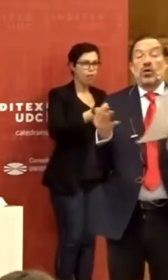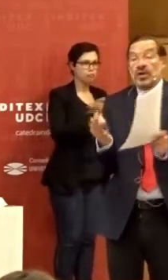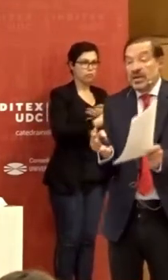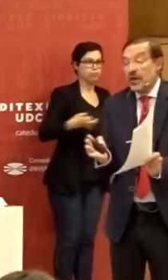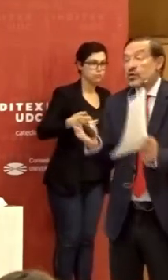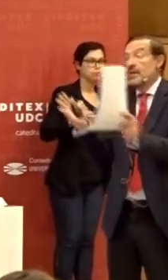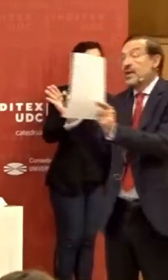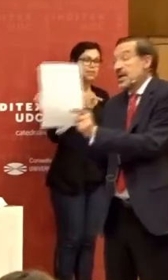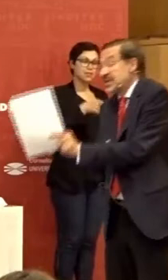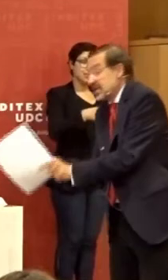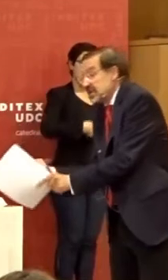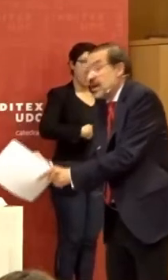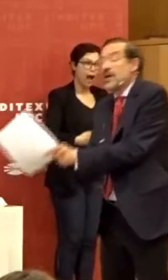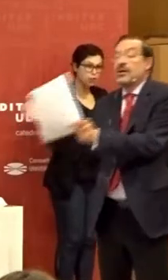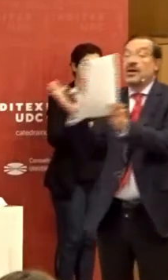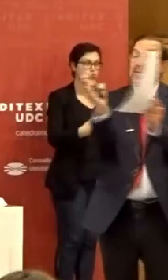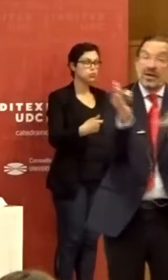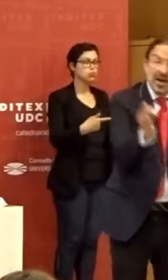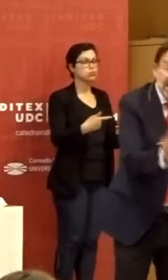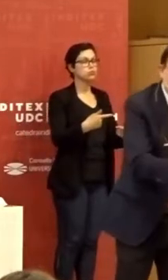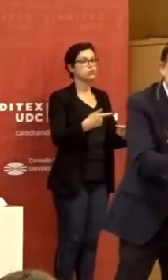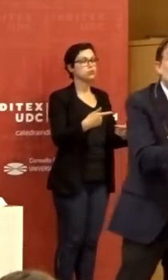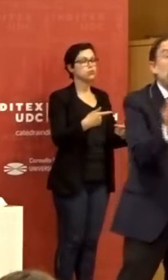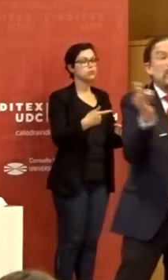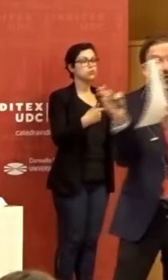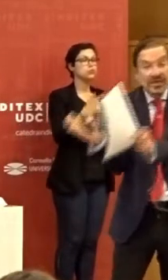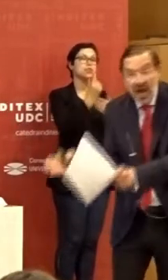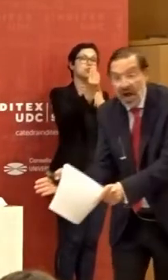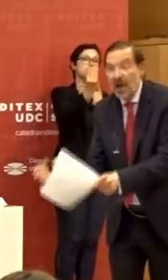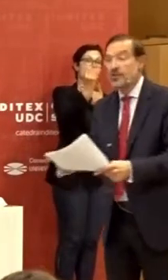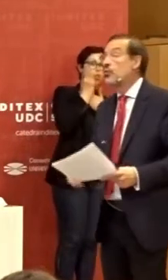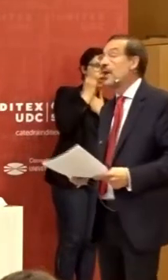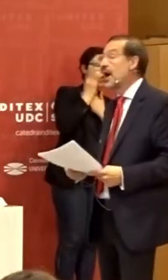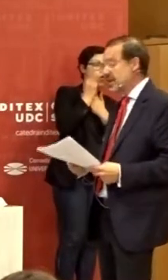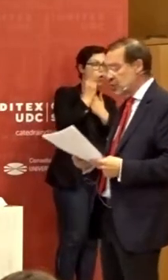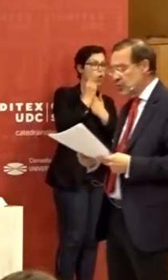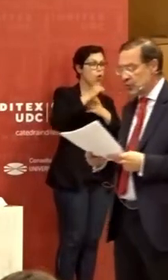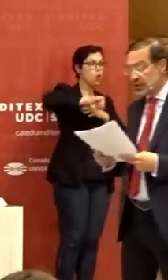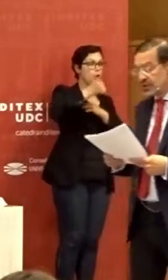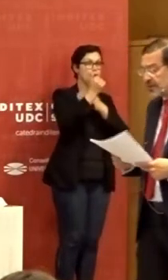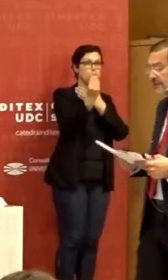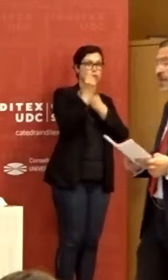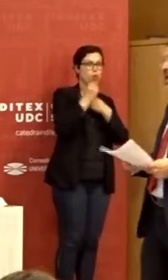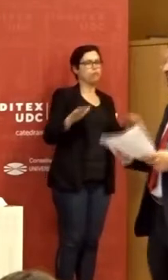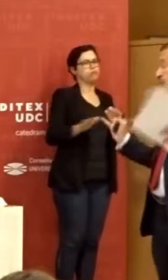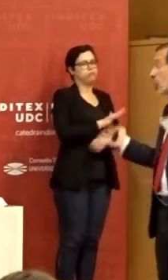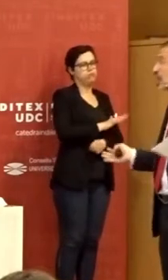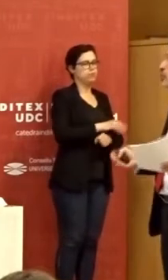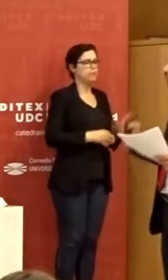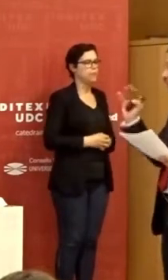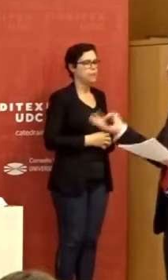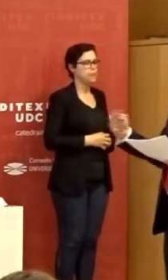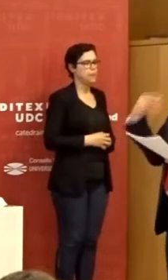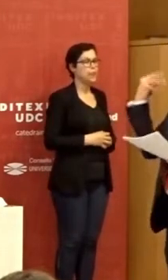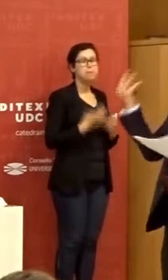pues lo que tendríamos que hacer es destinar esas subvenciones a sufragar esos costes. En todo